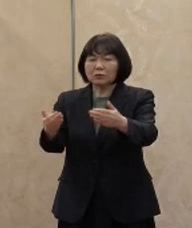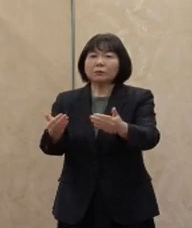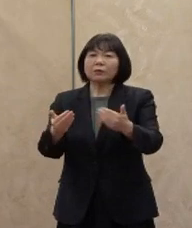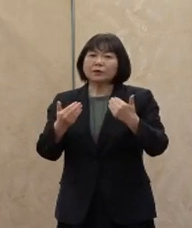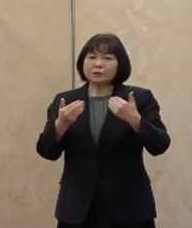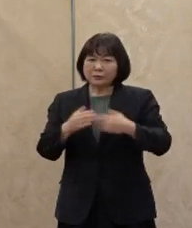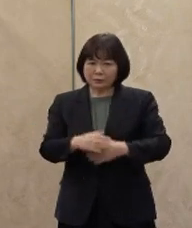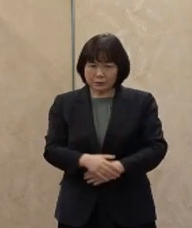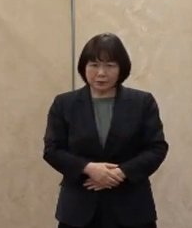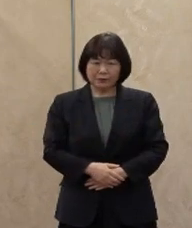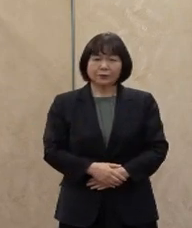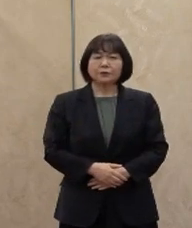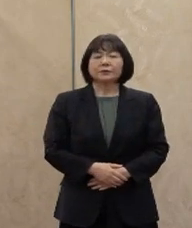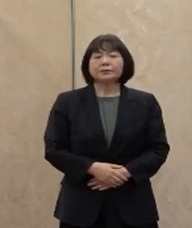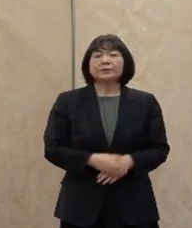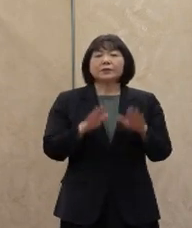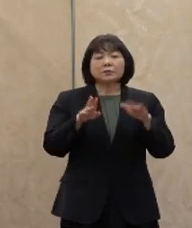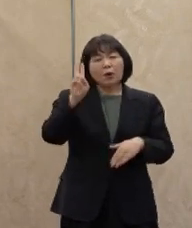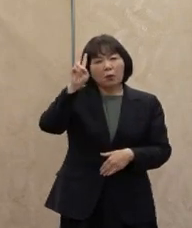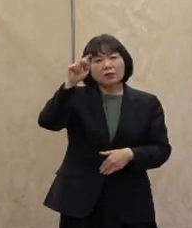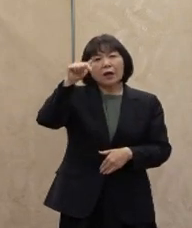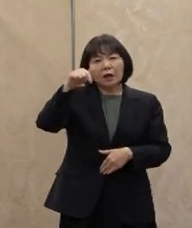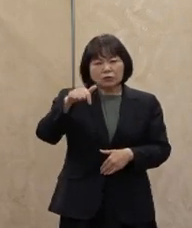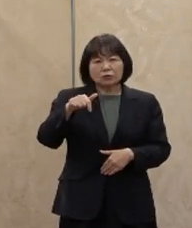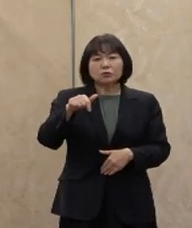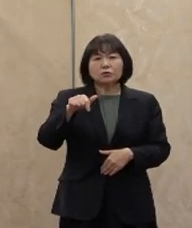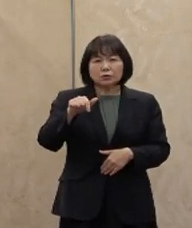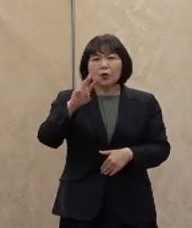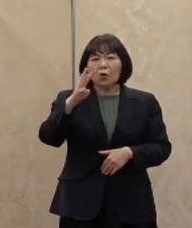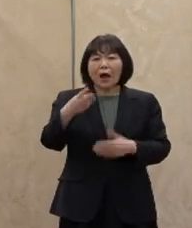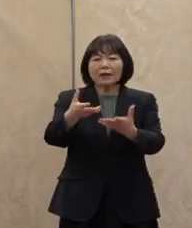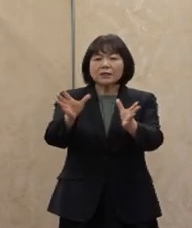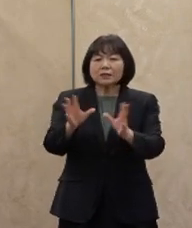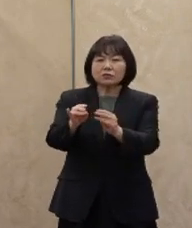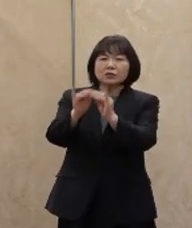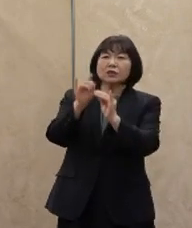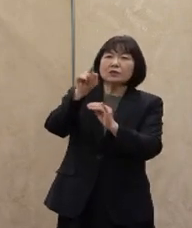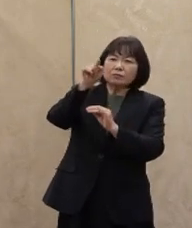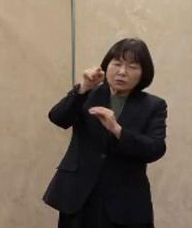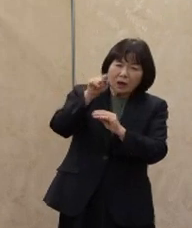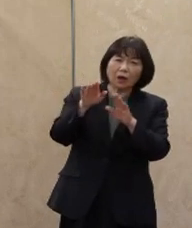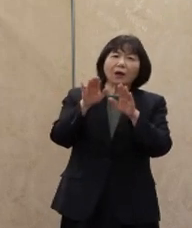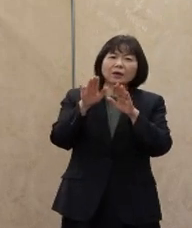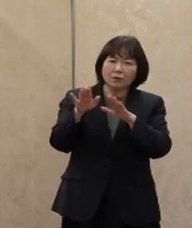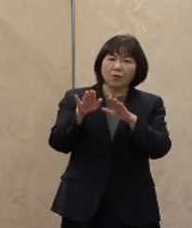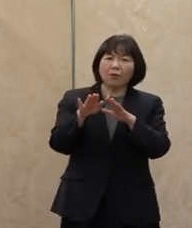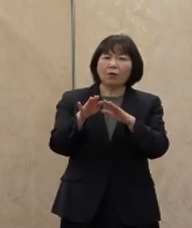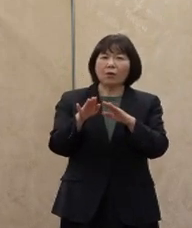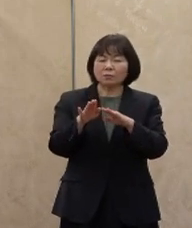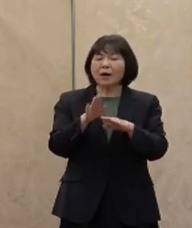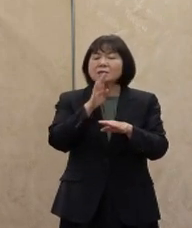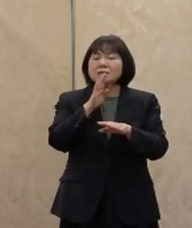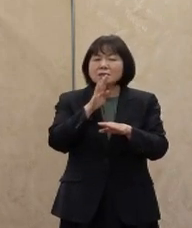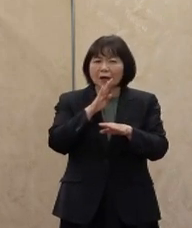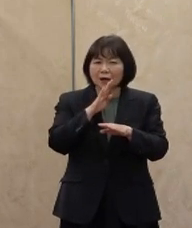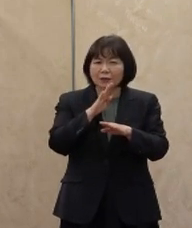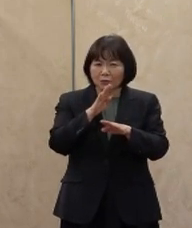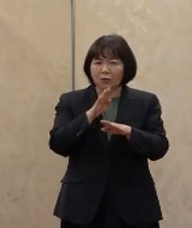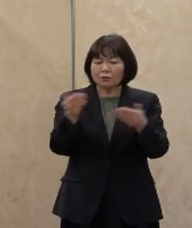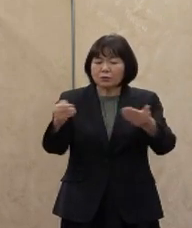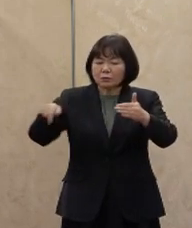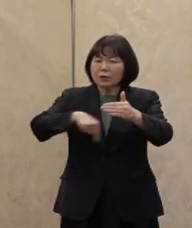て今あの大阪のこのワーキングチーム今日立ち上げたところで、そういった細かな実務的な課題もなんとか積み上げてい